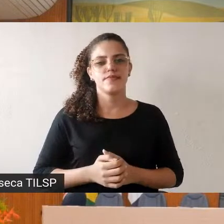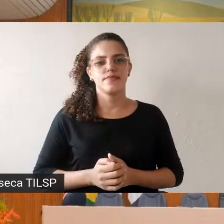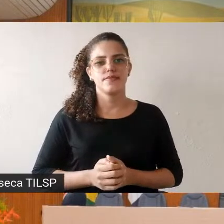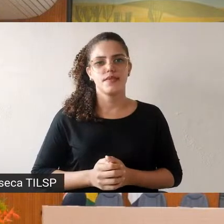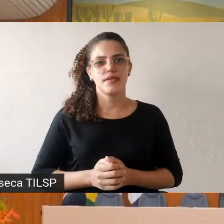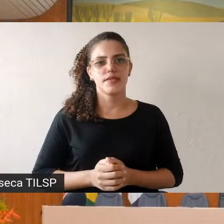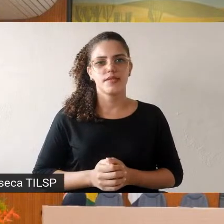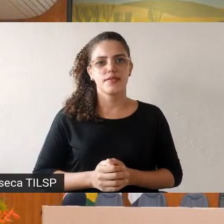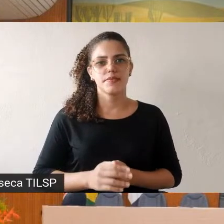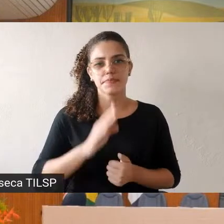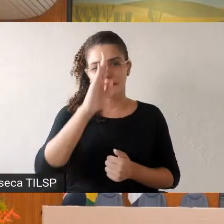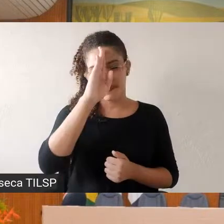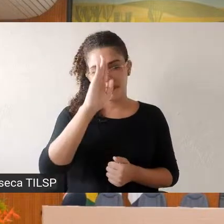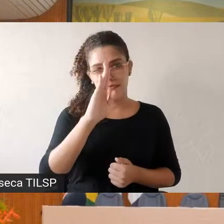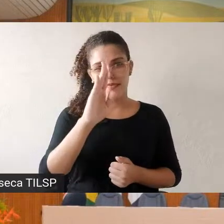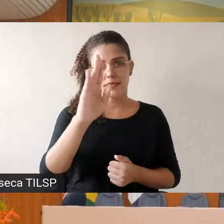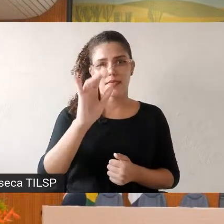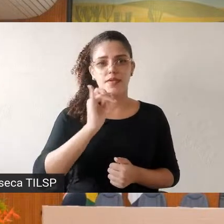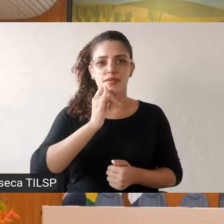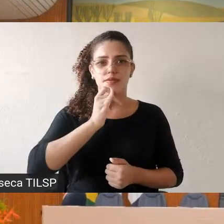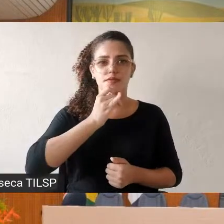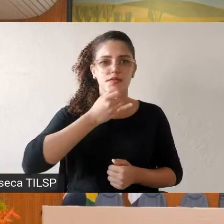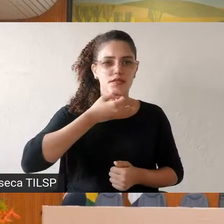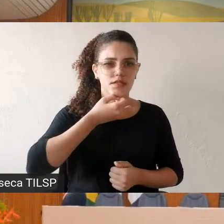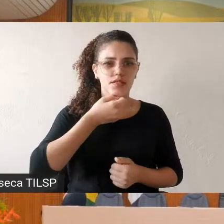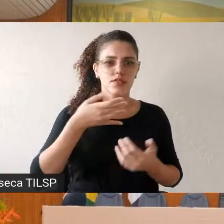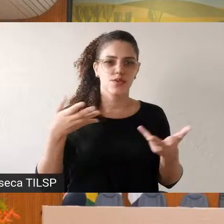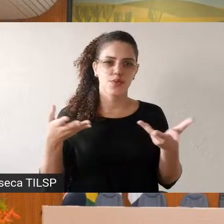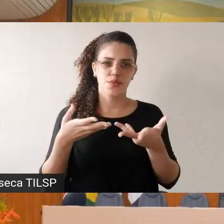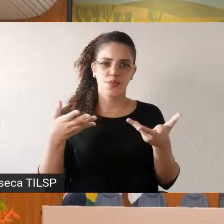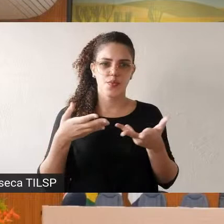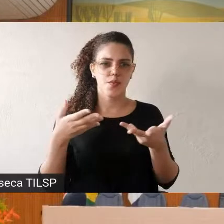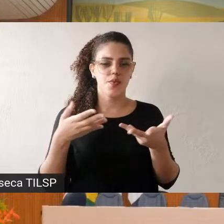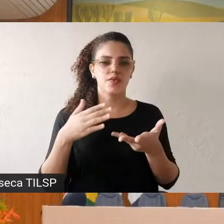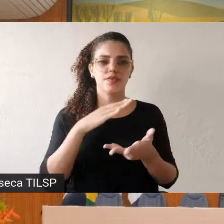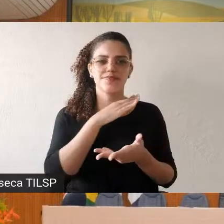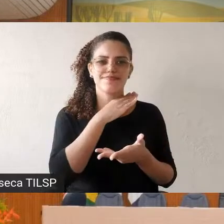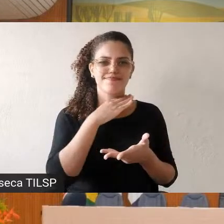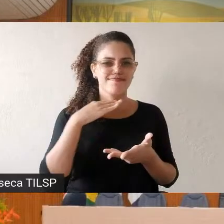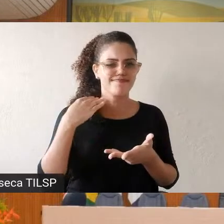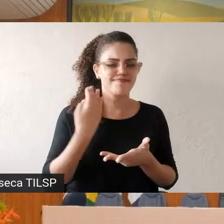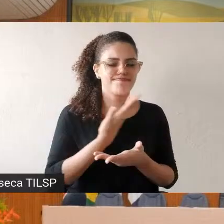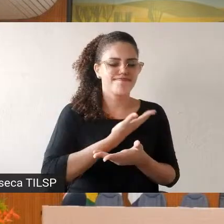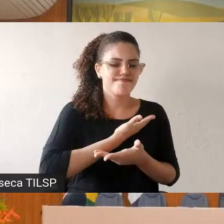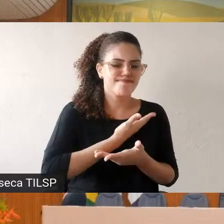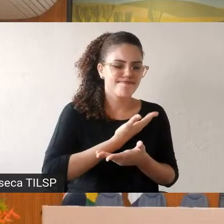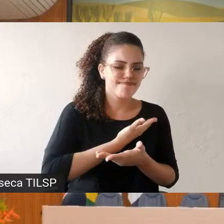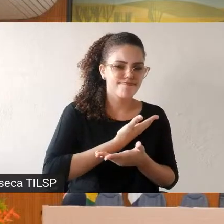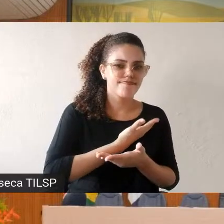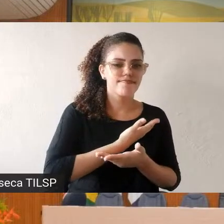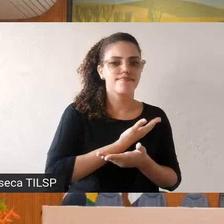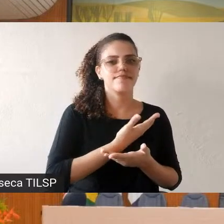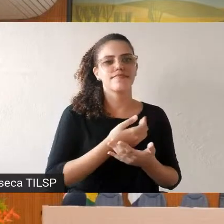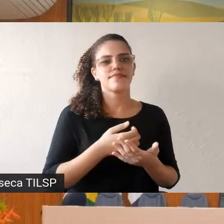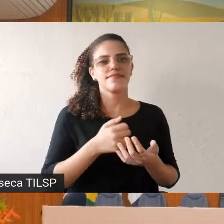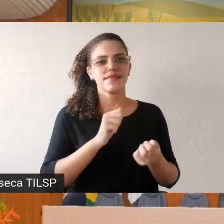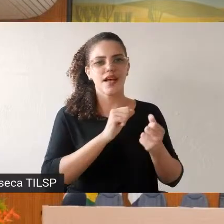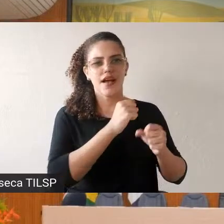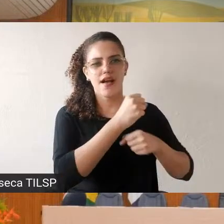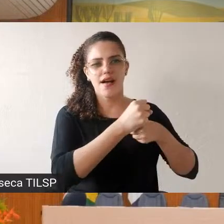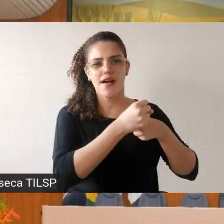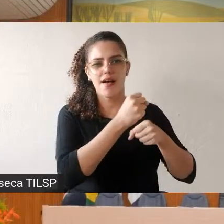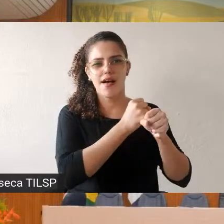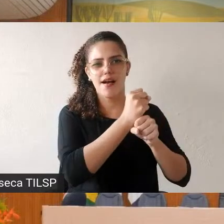minha grande tristeza por ter perdido hoje um colega querido, um amigo de muitos anos de jornada e que nos